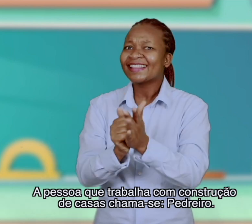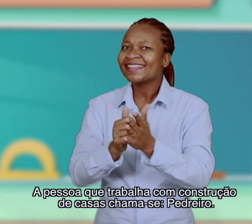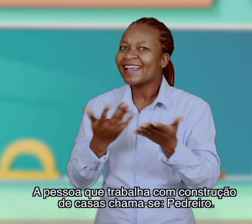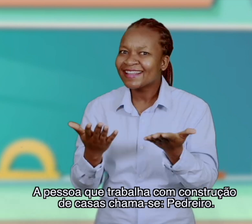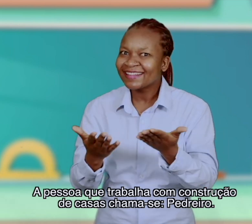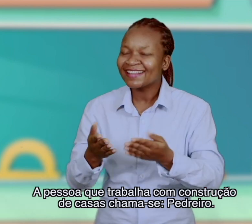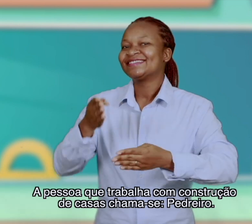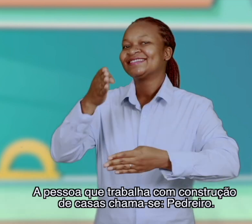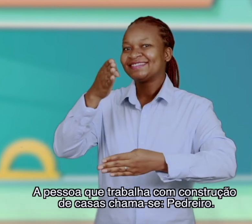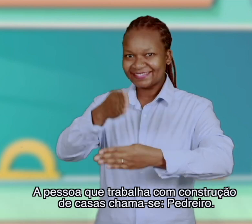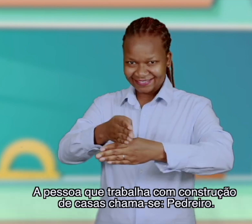pedreiro.